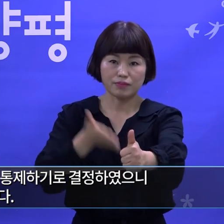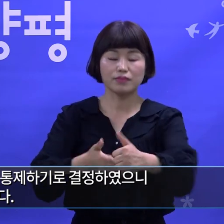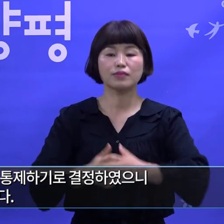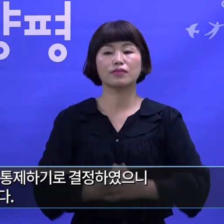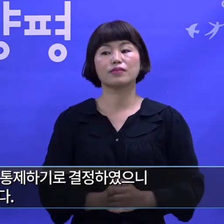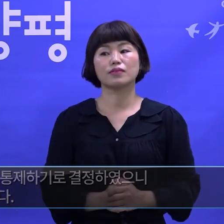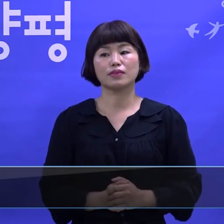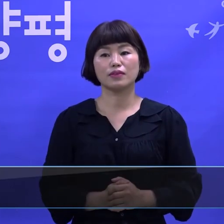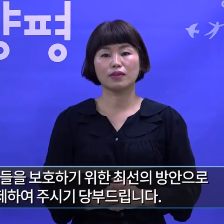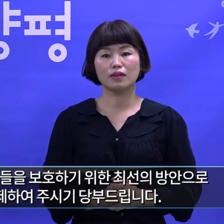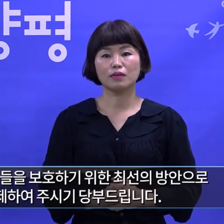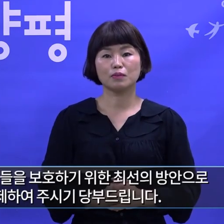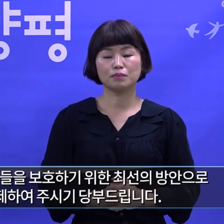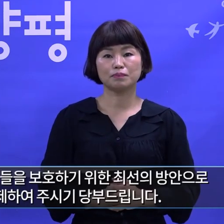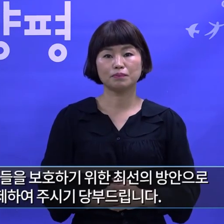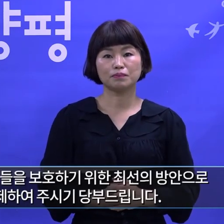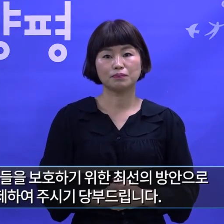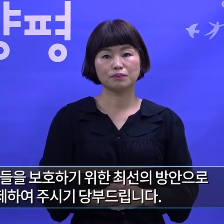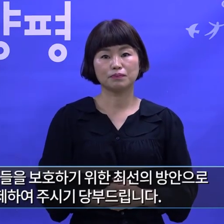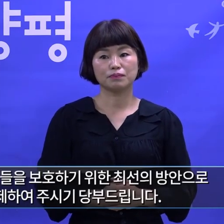바랍니다.